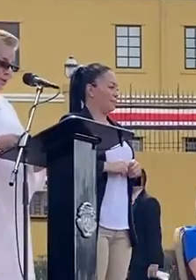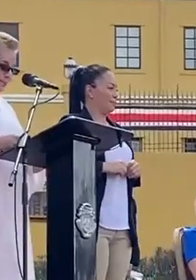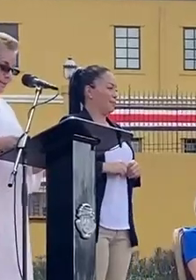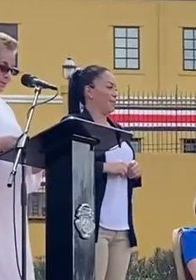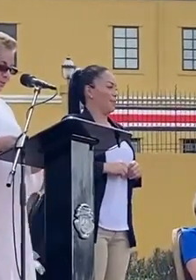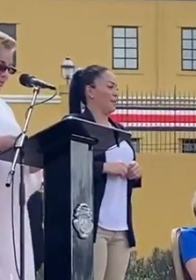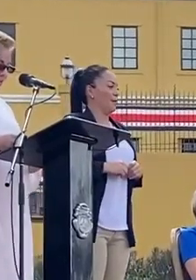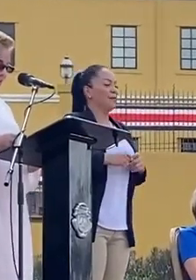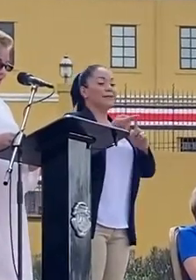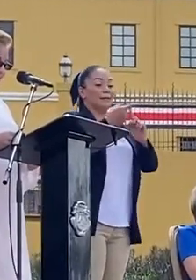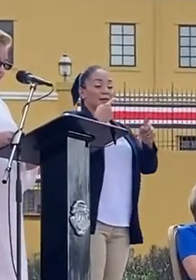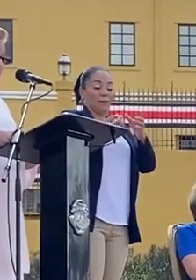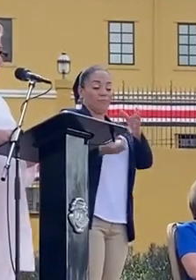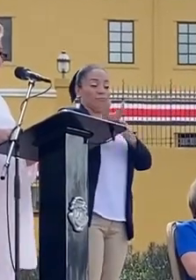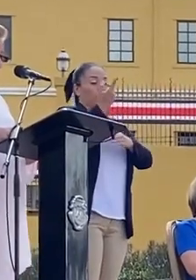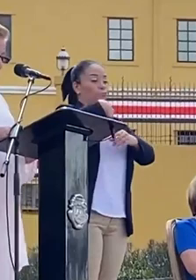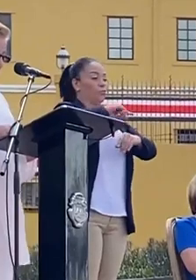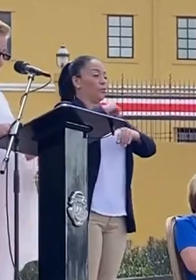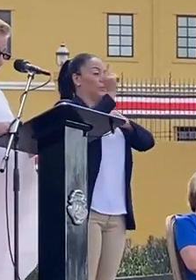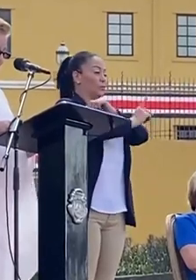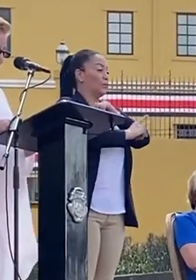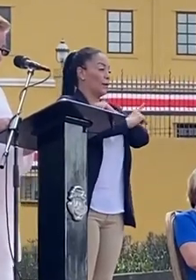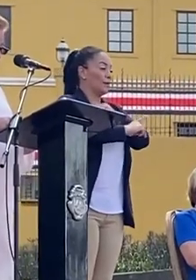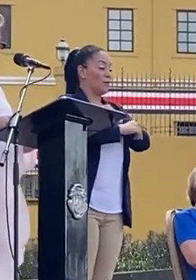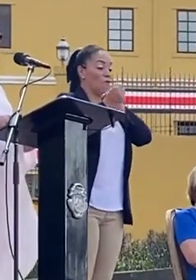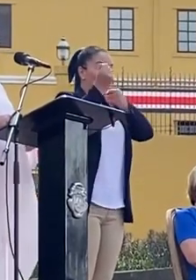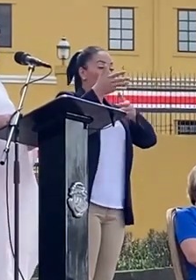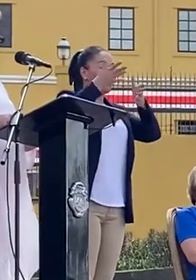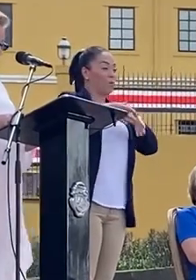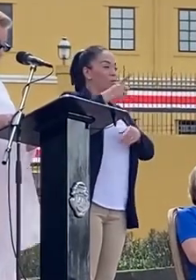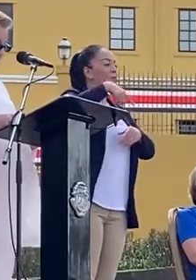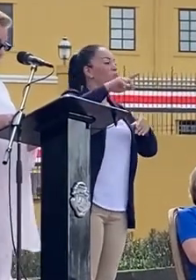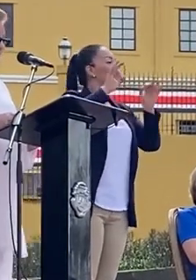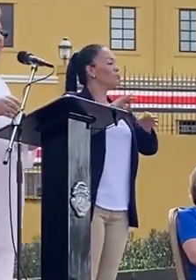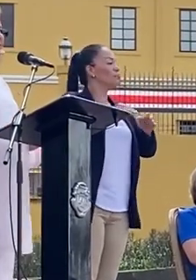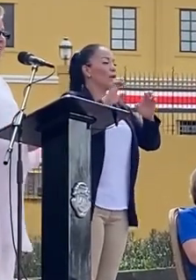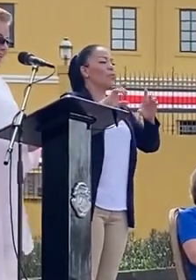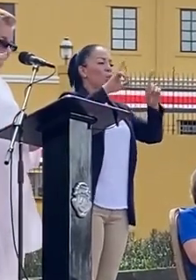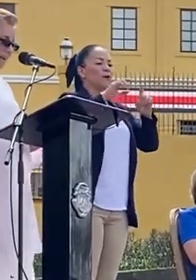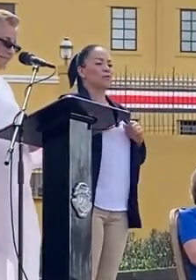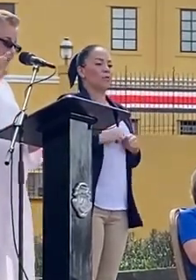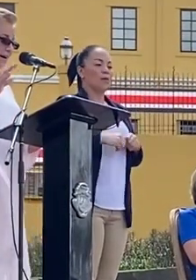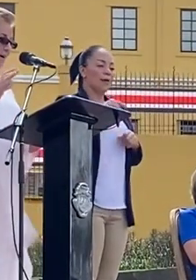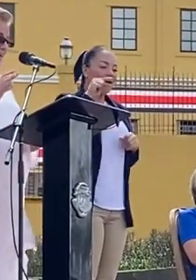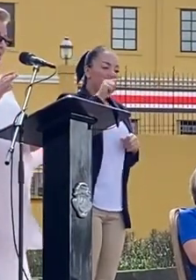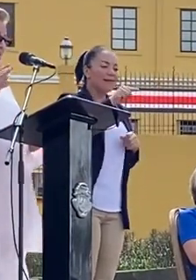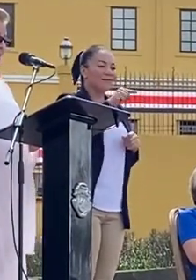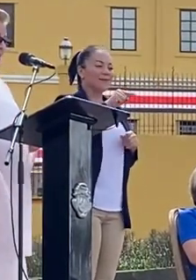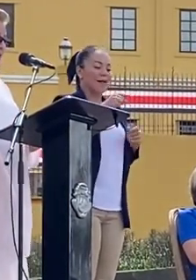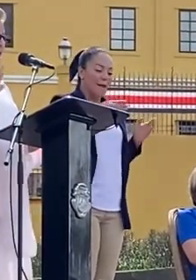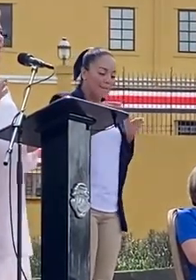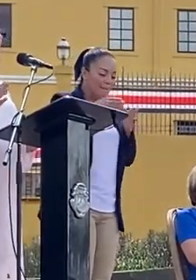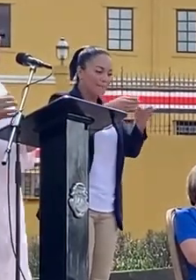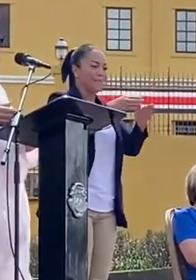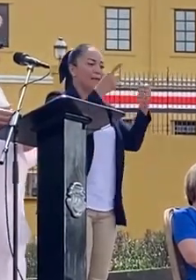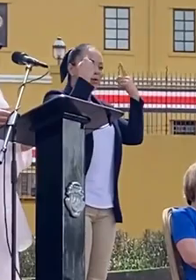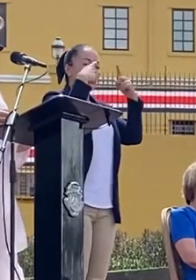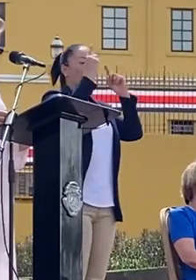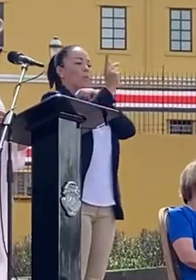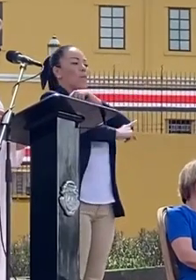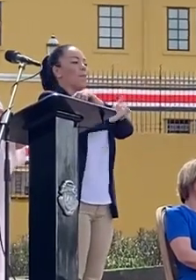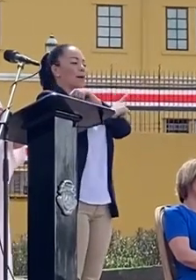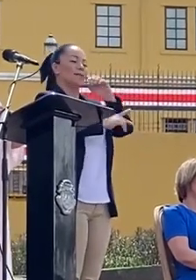Desde el surgimiento de nuestra nación, sus fundadores determinaron que la educación sería la vía para lograr un